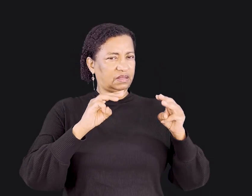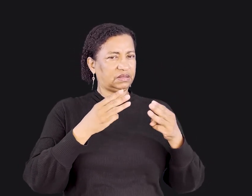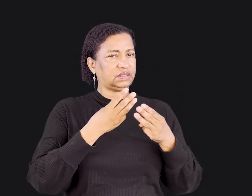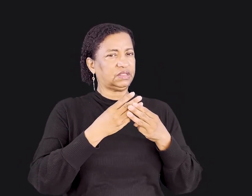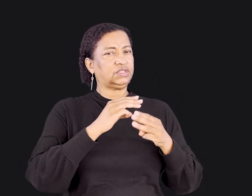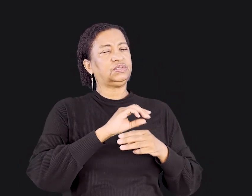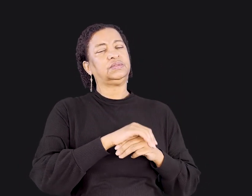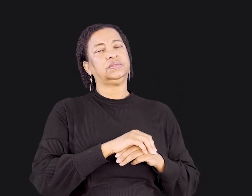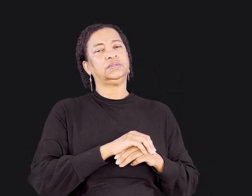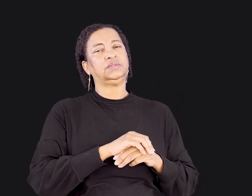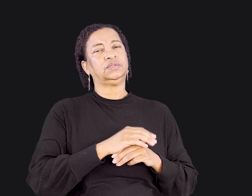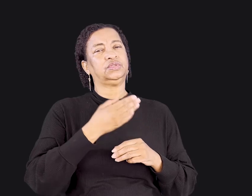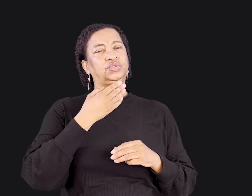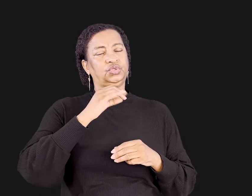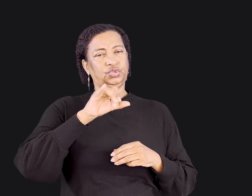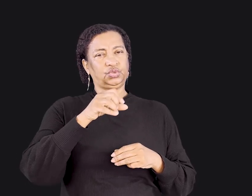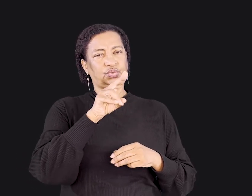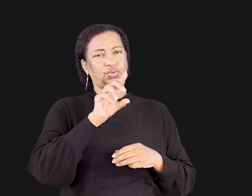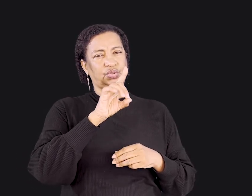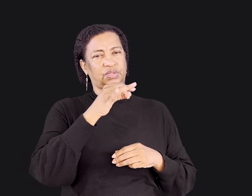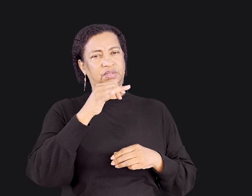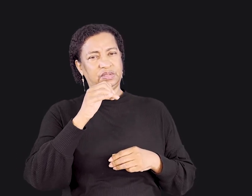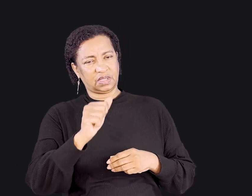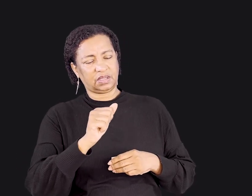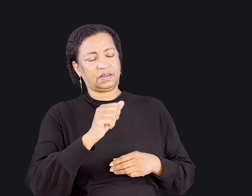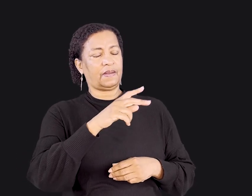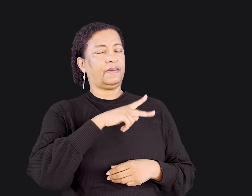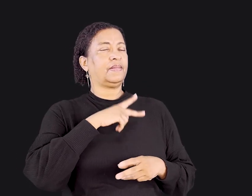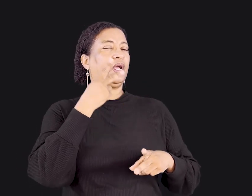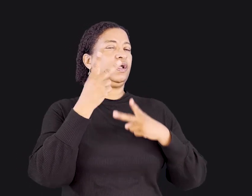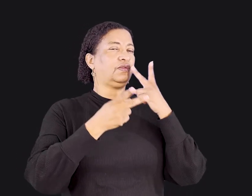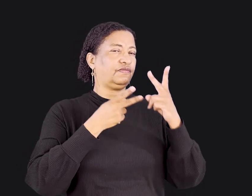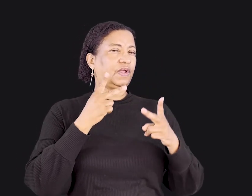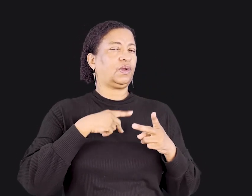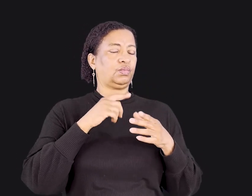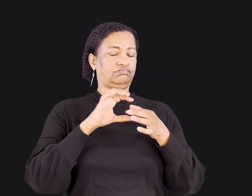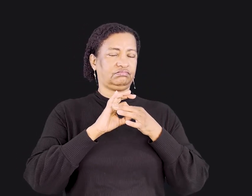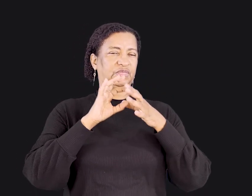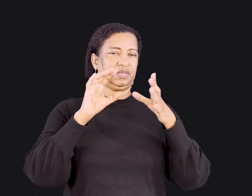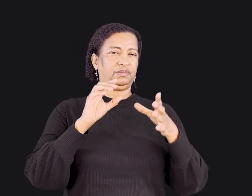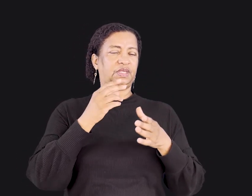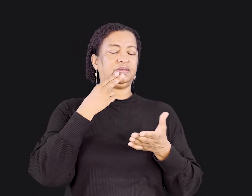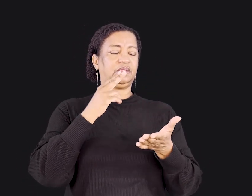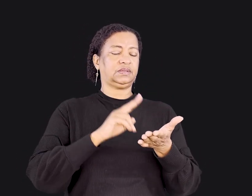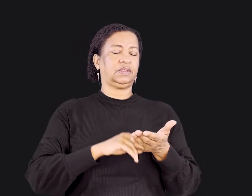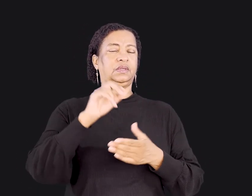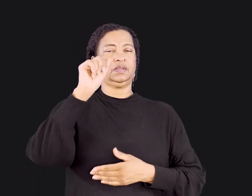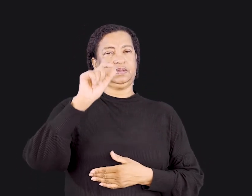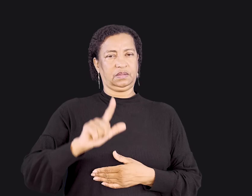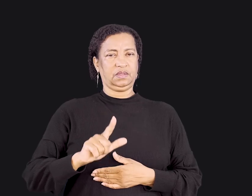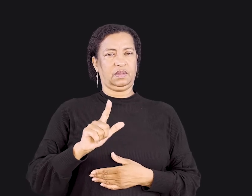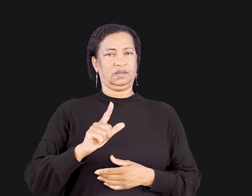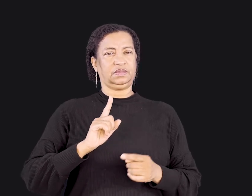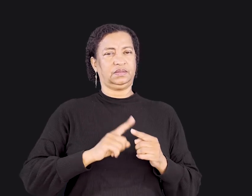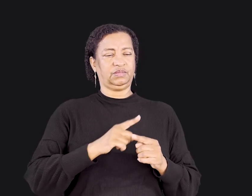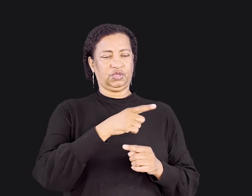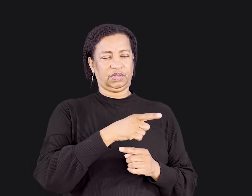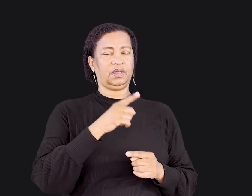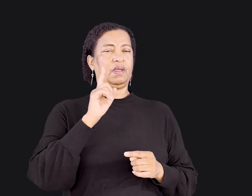nos libertou. Paulo enfatiza muito a questão da liberdade na carta aos Gálatas. Sem dúvida, a liberdade é a mensagem